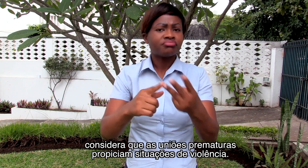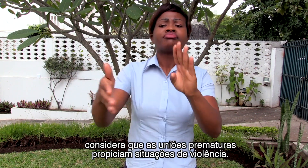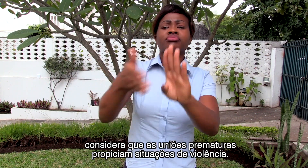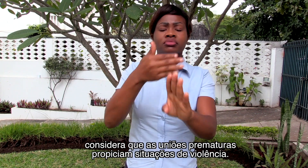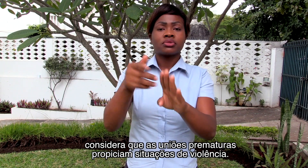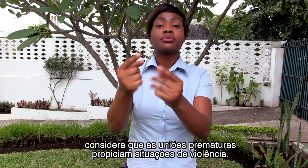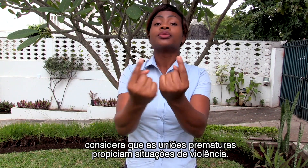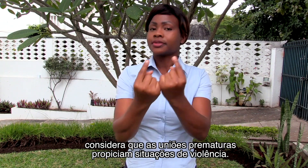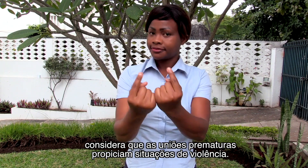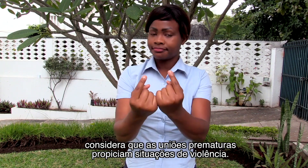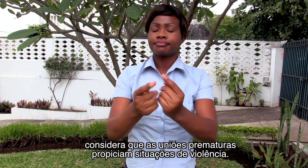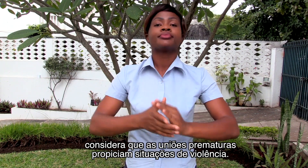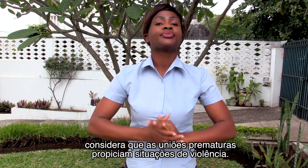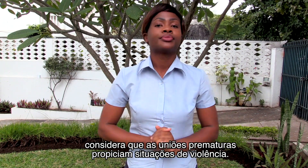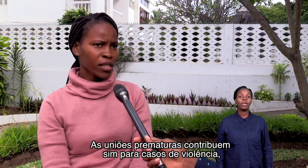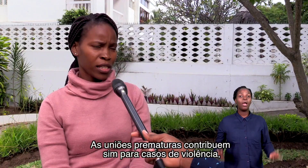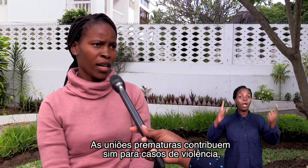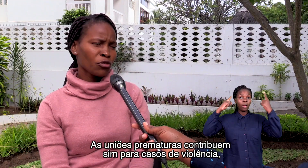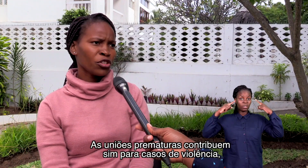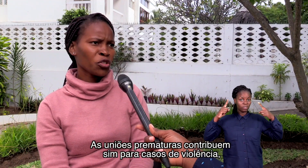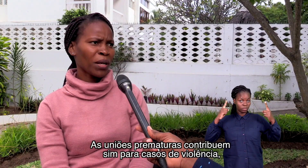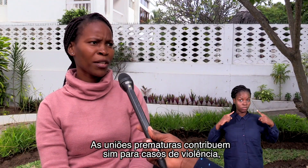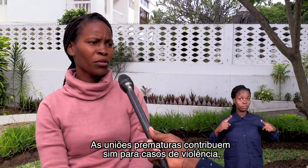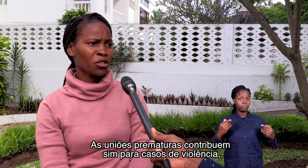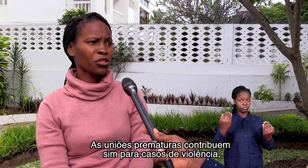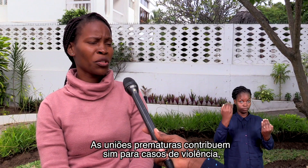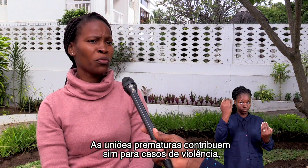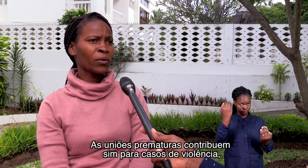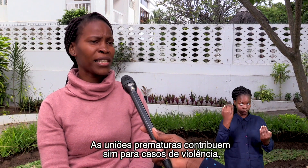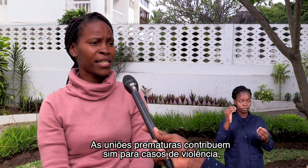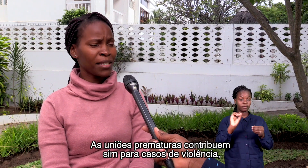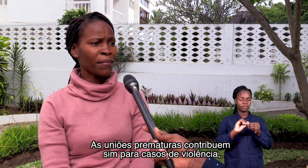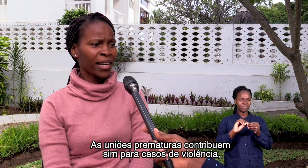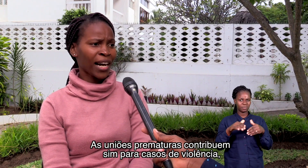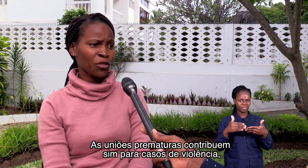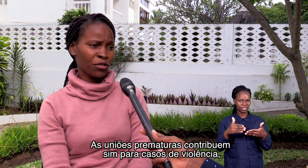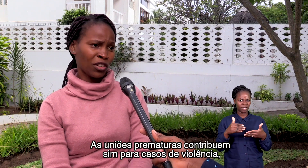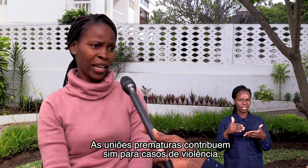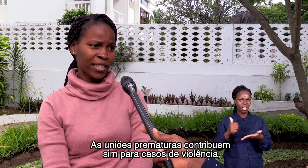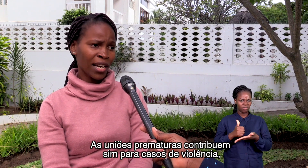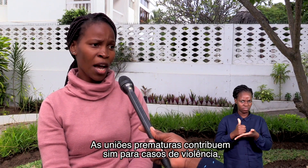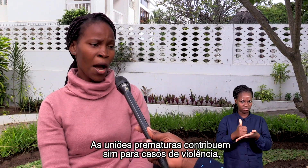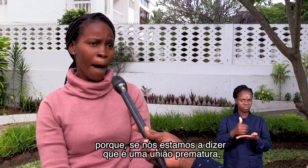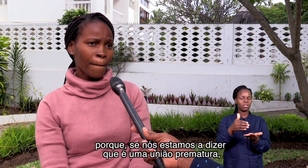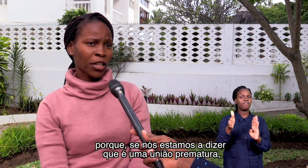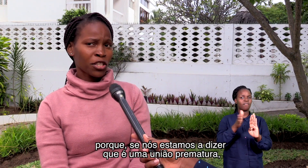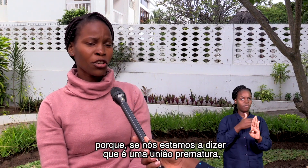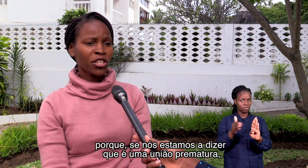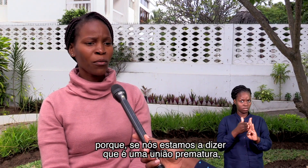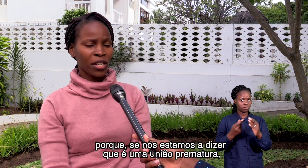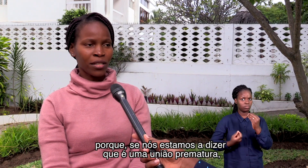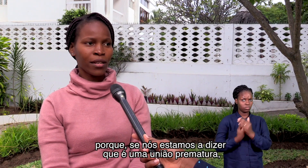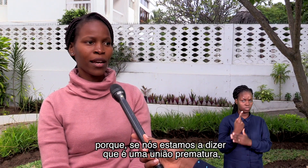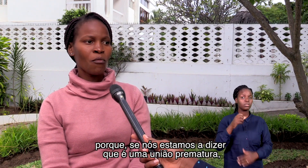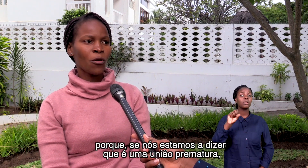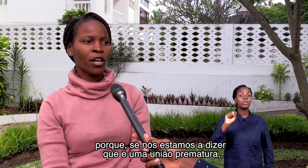propiciam situações de violência. Sim, as uniões prematuras contribuem sim para casos de violência, porque se nós